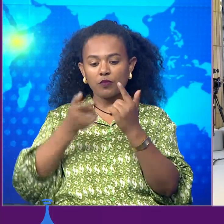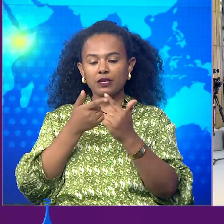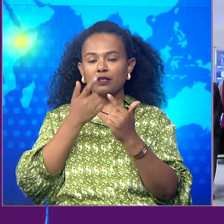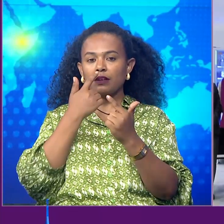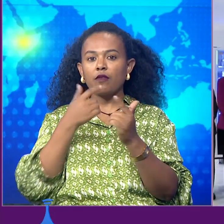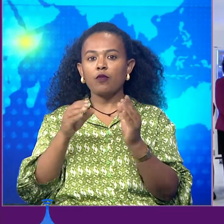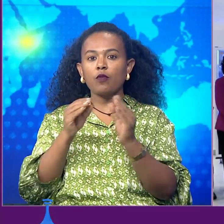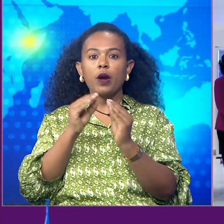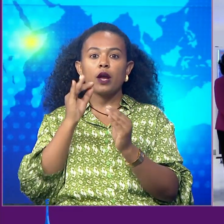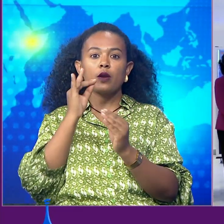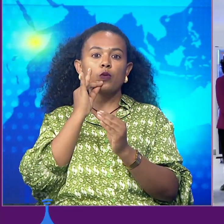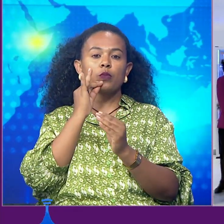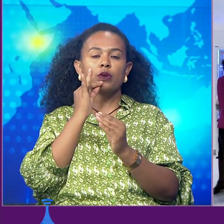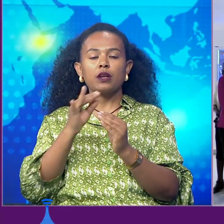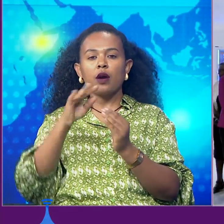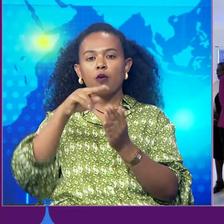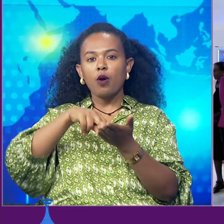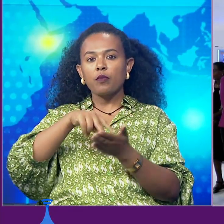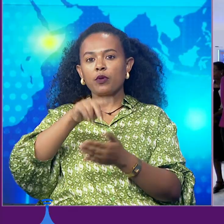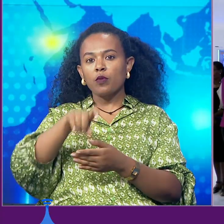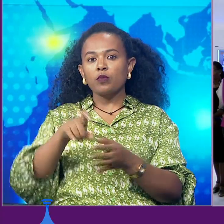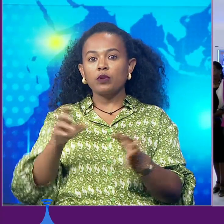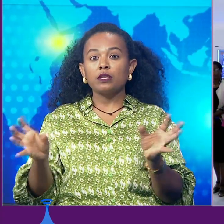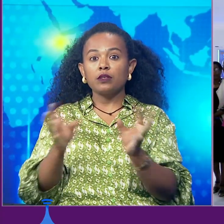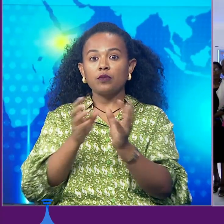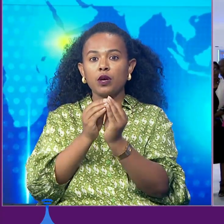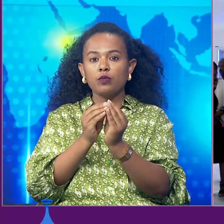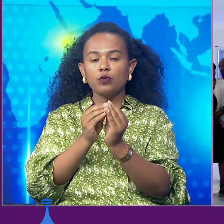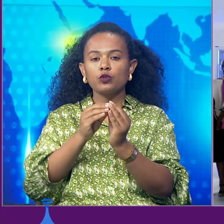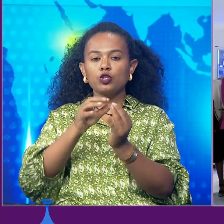ሎሚ በዶና የቋሚ ኮሚቴ ሰብሳቢዎች